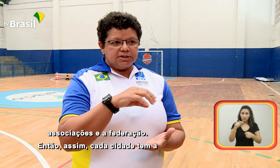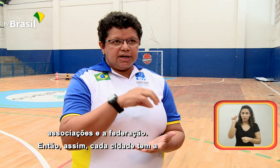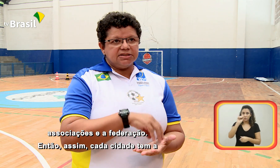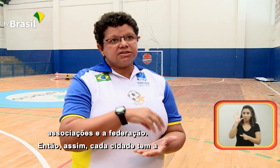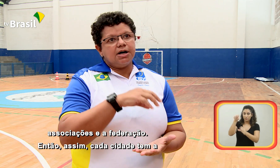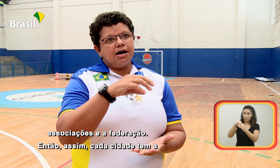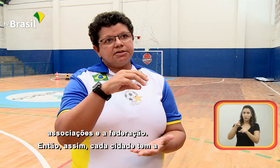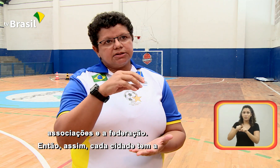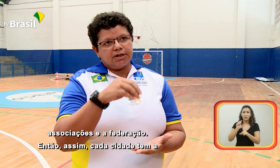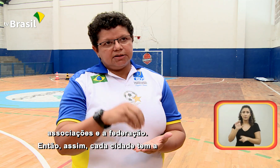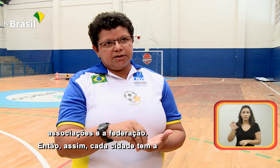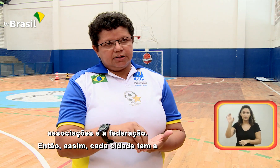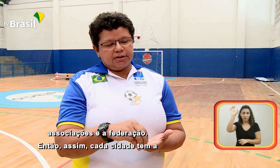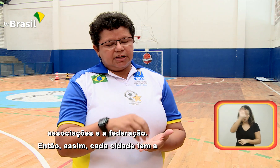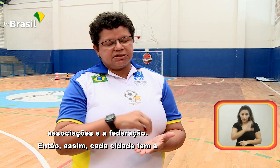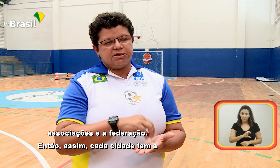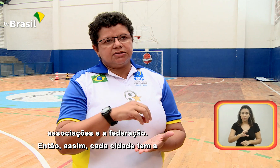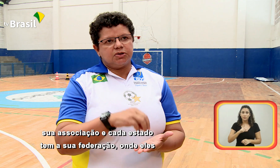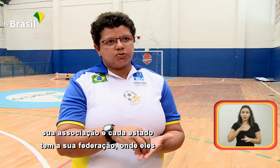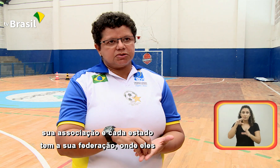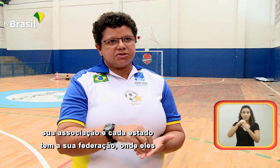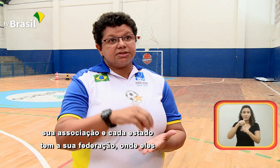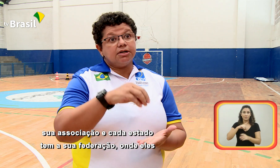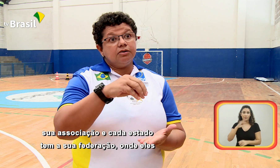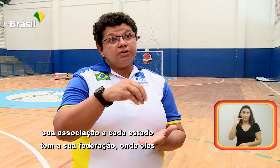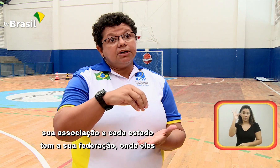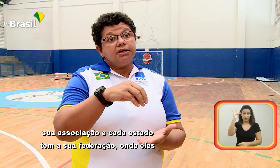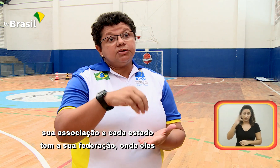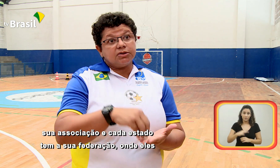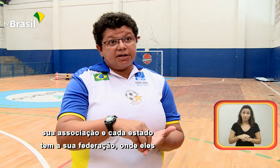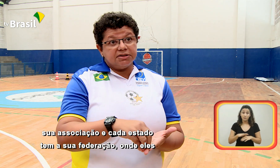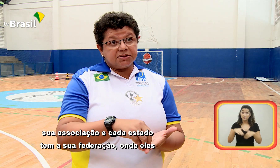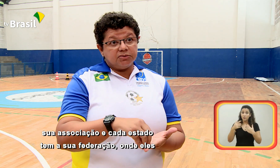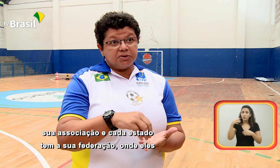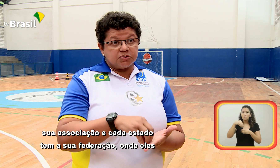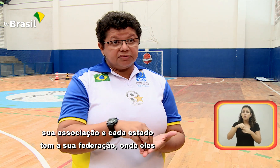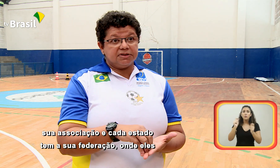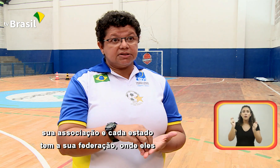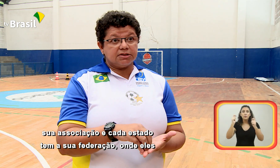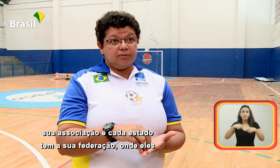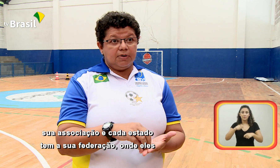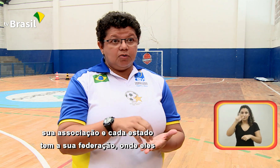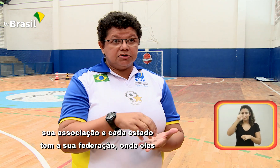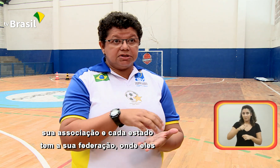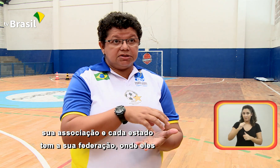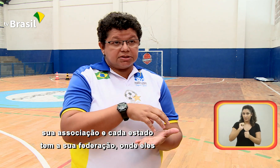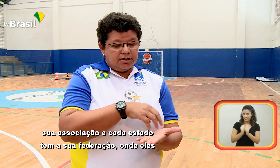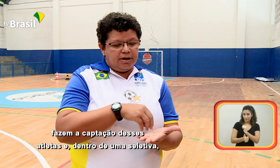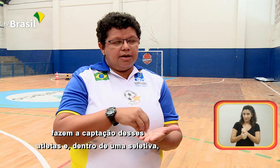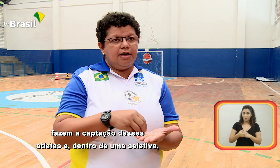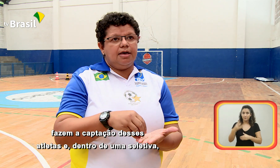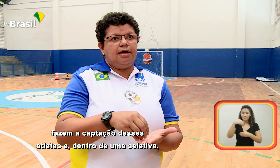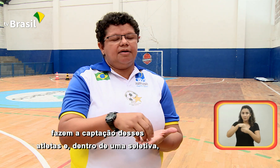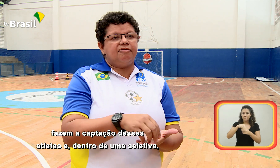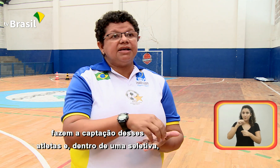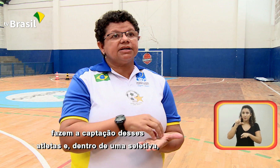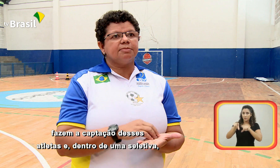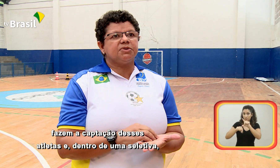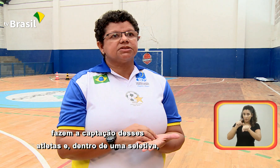cada cidade tem sua associação e cada estado tem sua federação, onde eles faz a captação